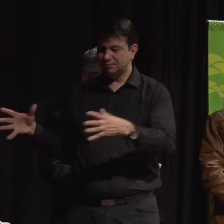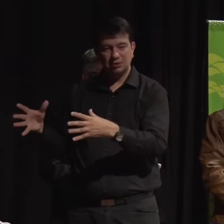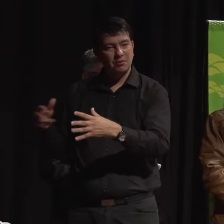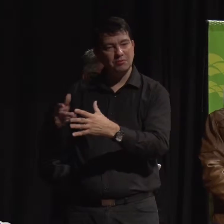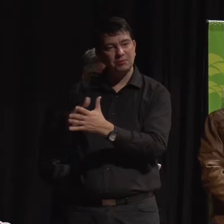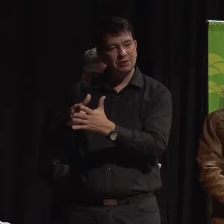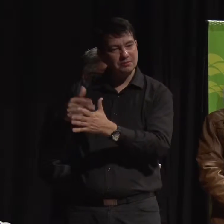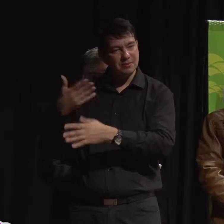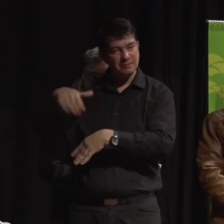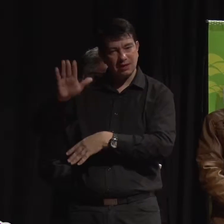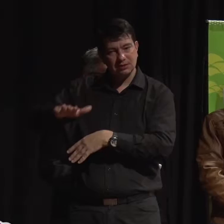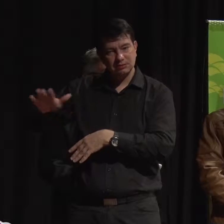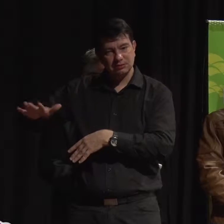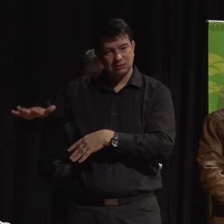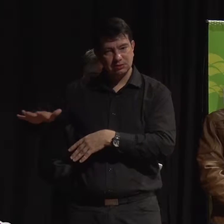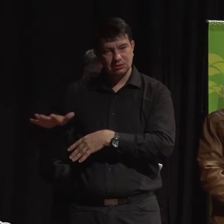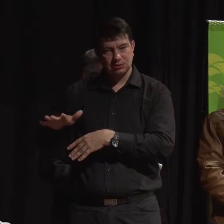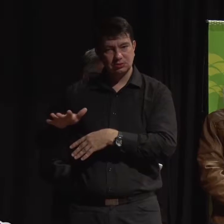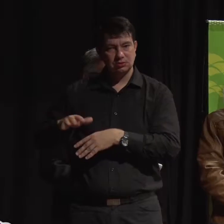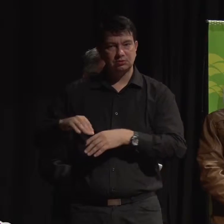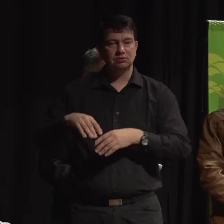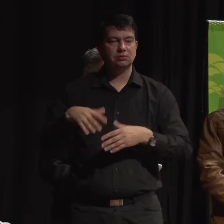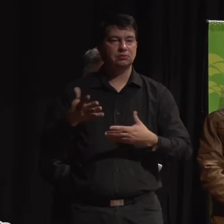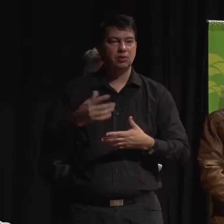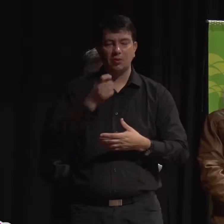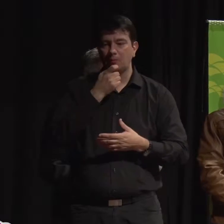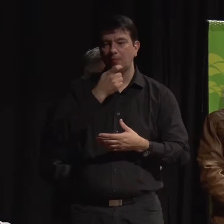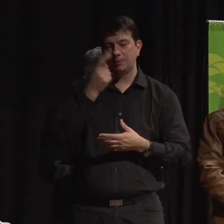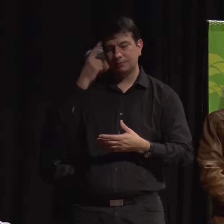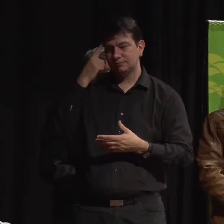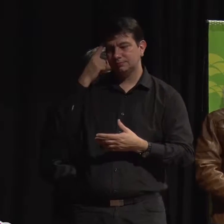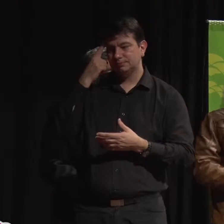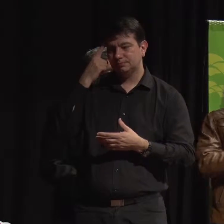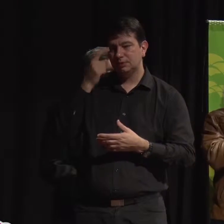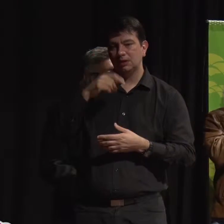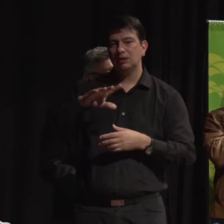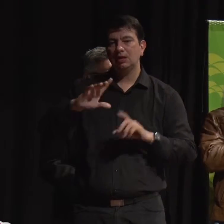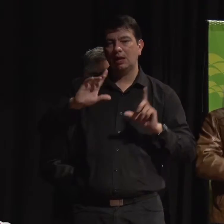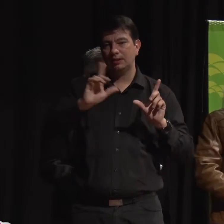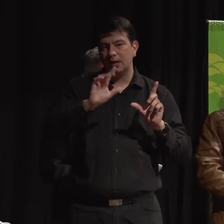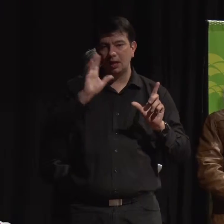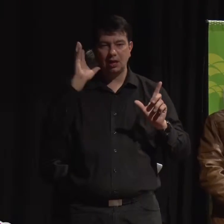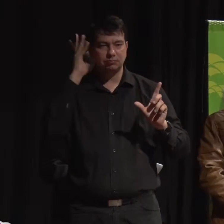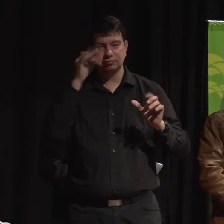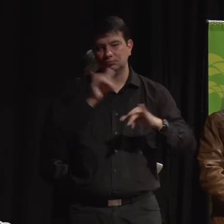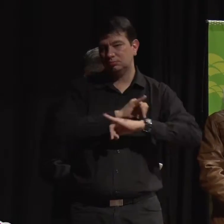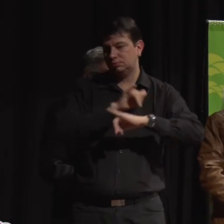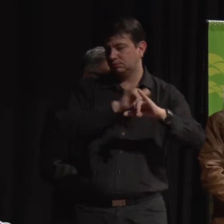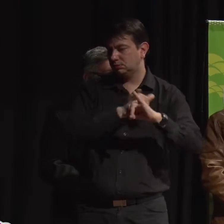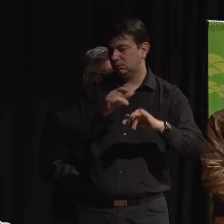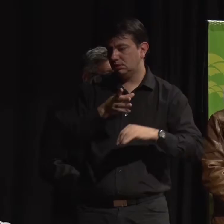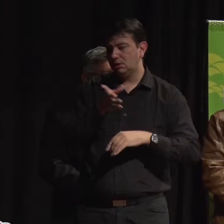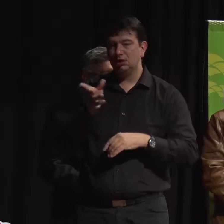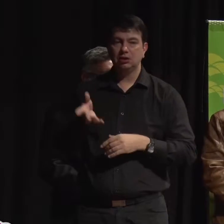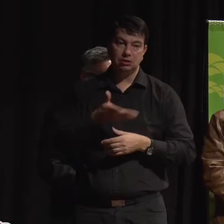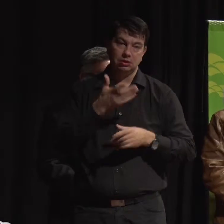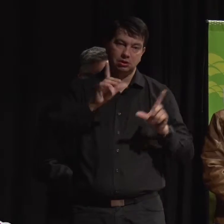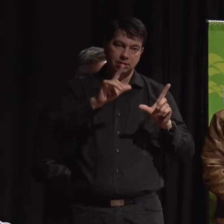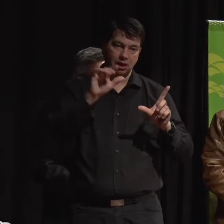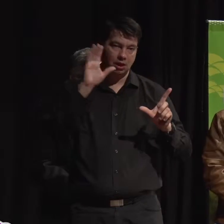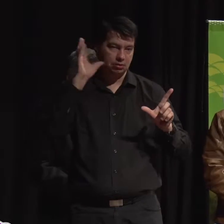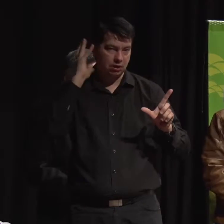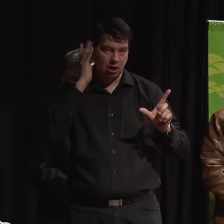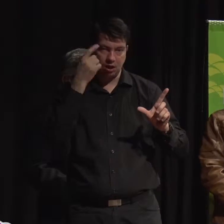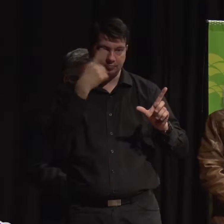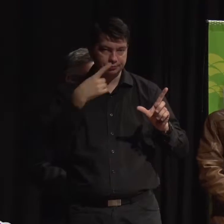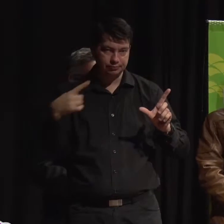vulnerables frente a los medios de comunicación que son tomados sobre todo en las partes publicitarias que también son parte de los medios comunicación no